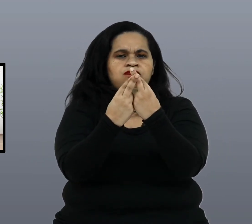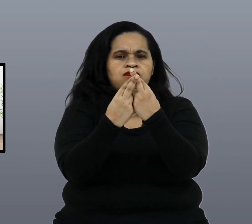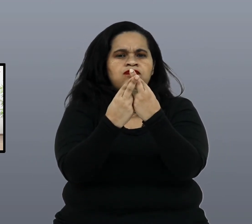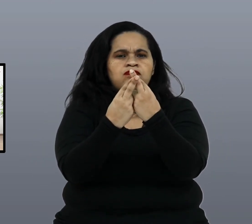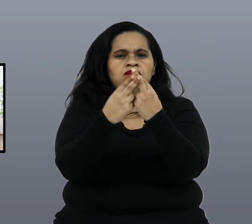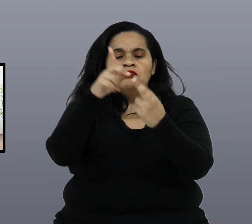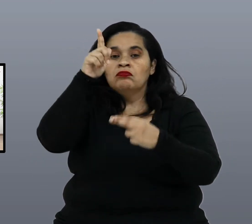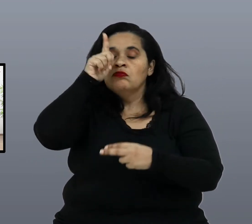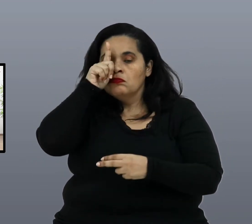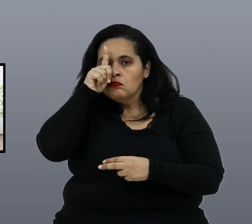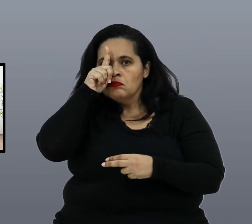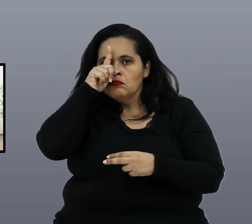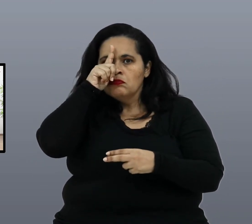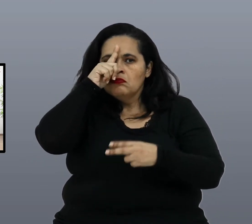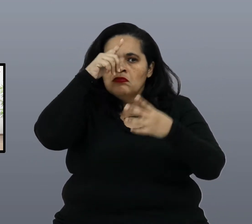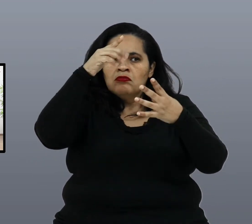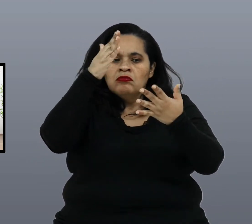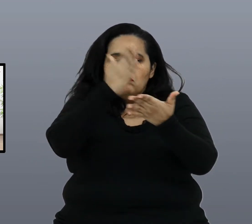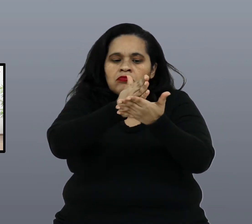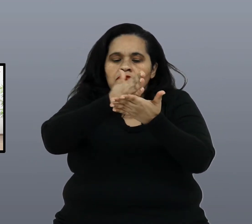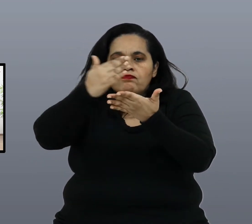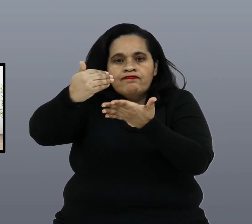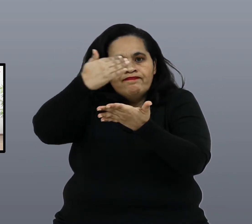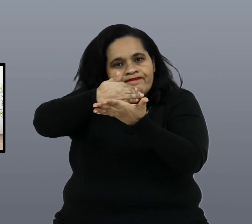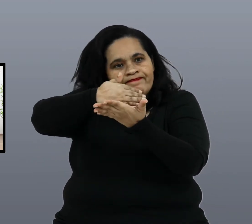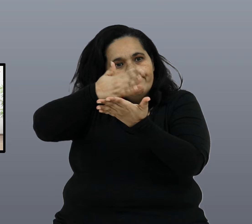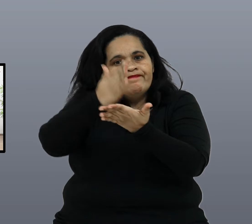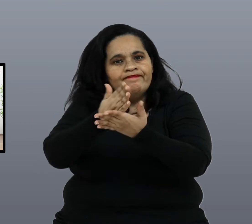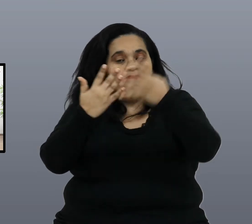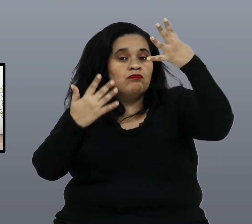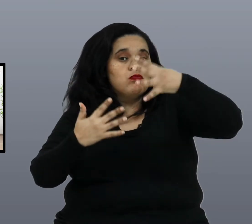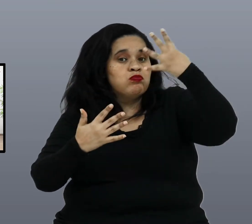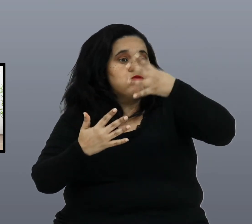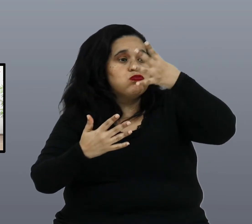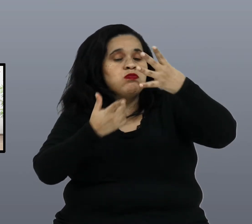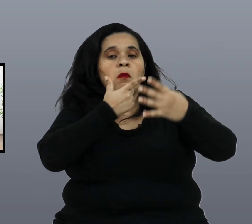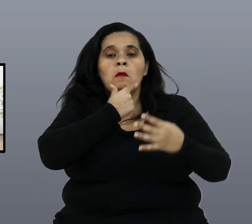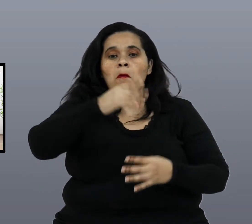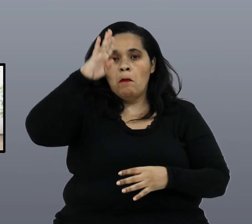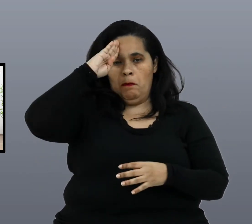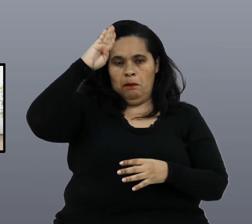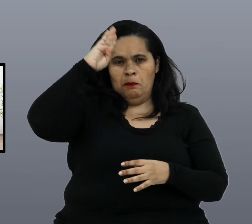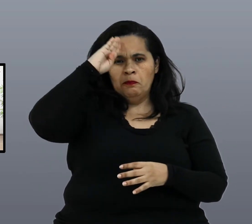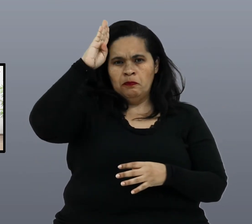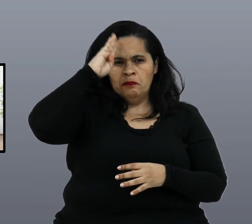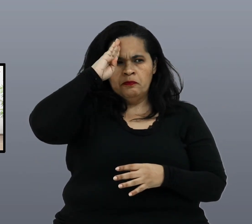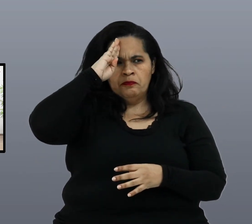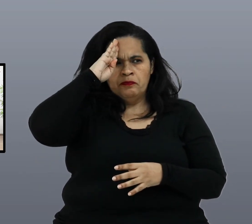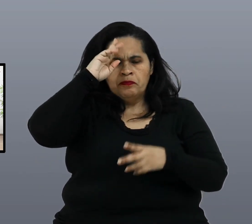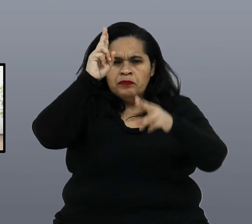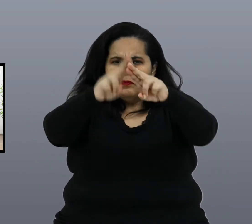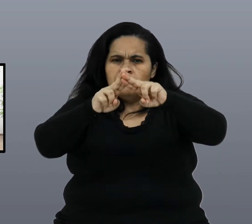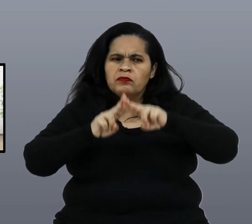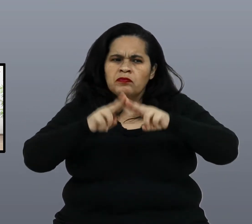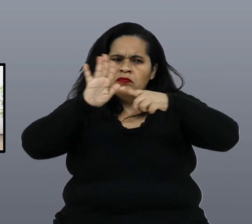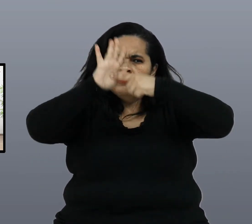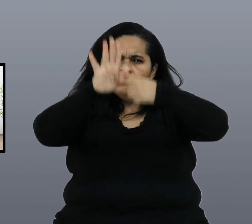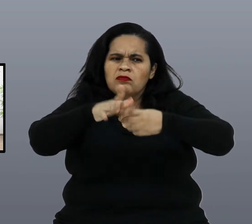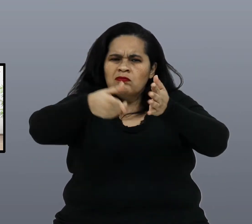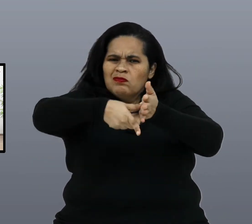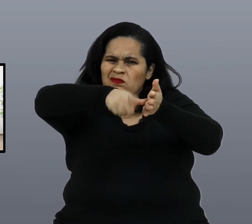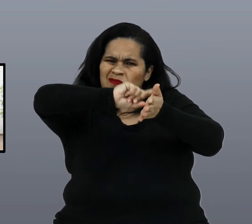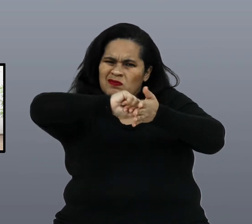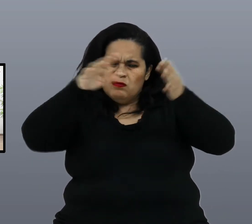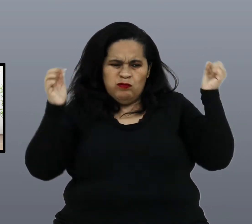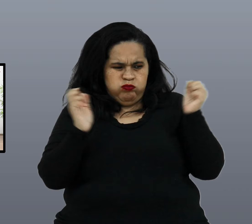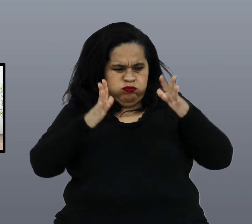4 generais. E por isso, claramente, o texto fala de 4 cabeças. Anteriormente, esses 4 generais eram as